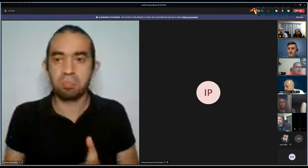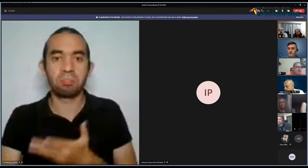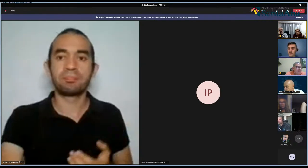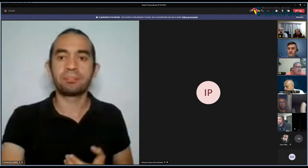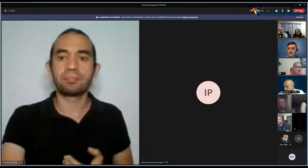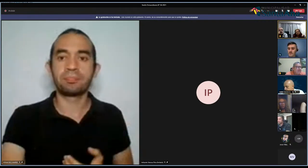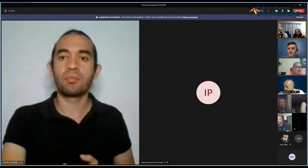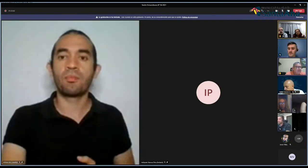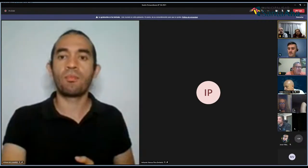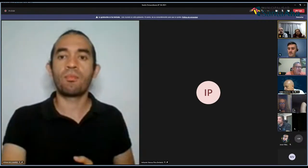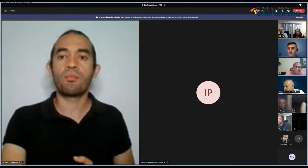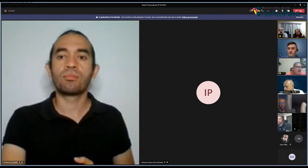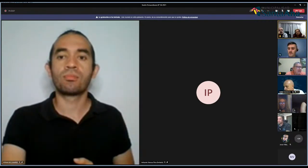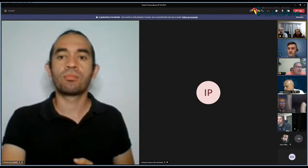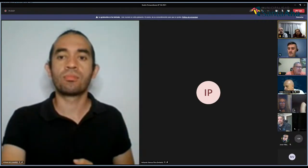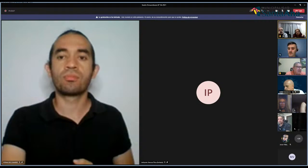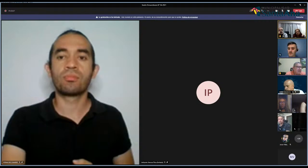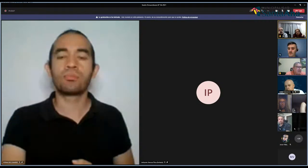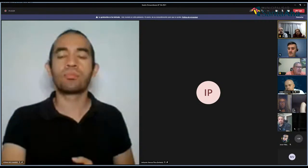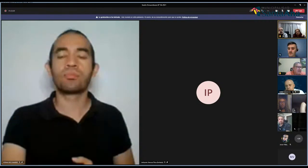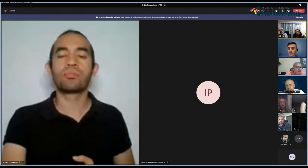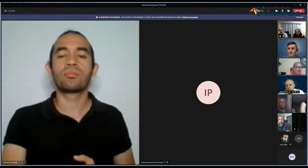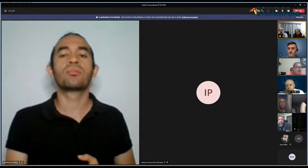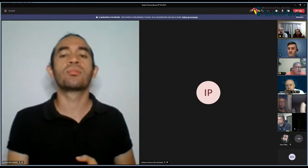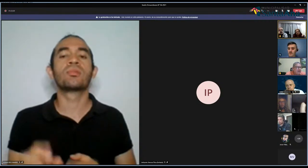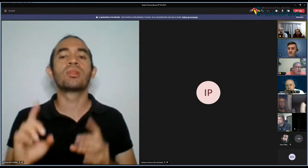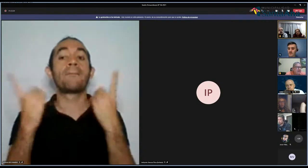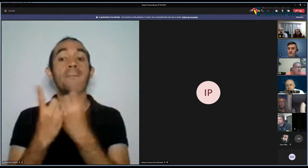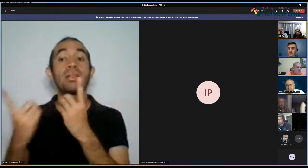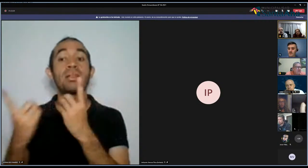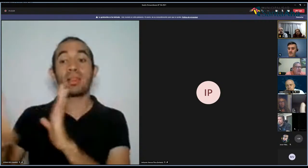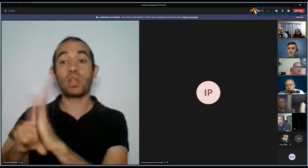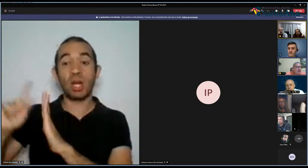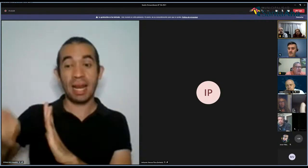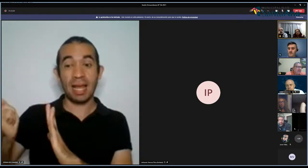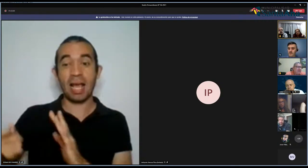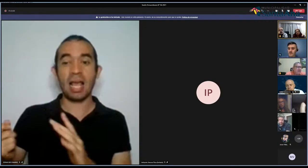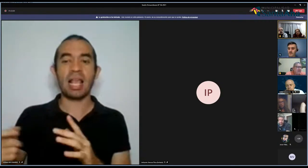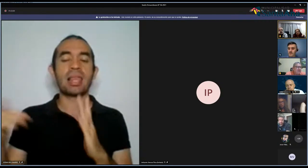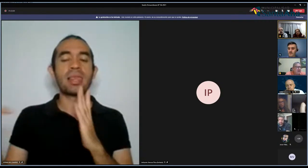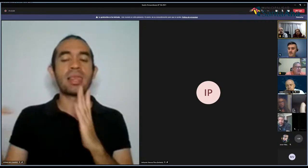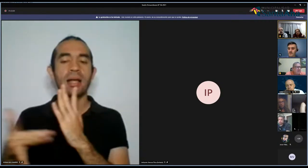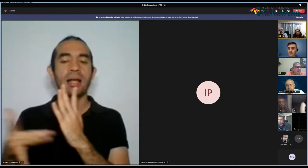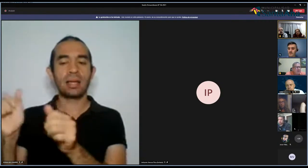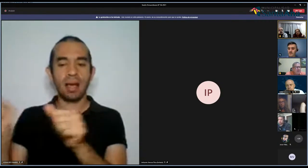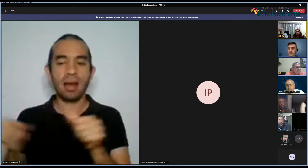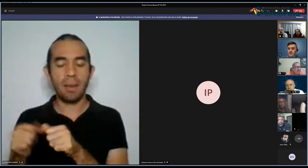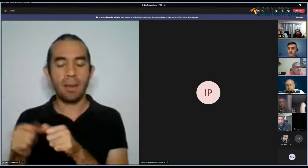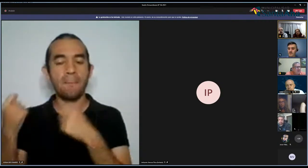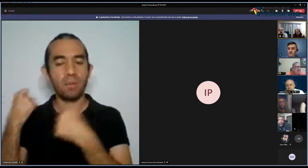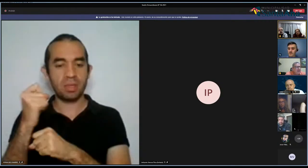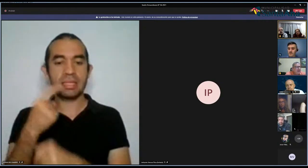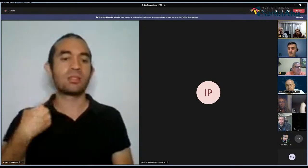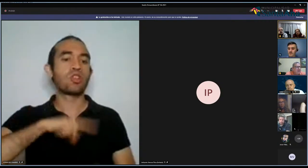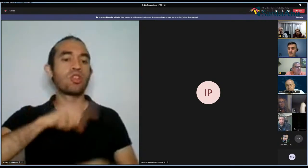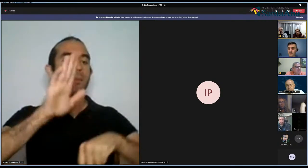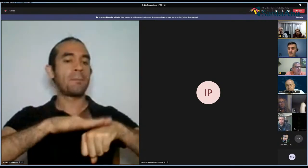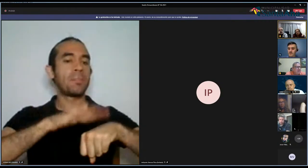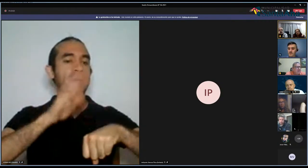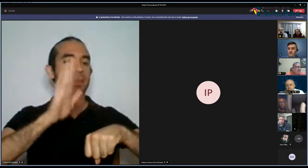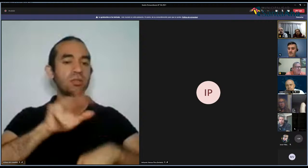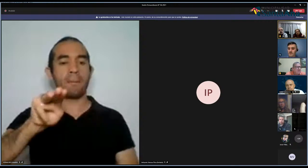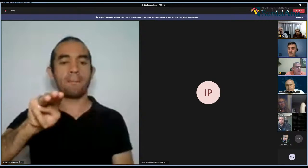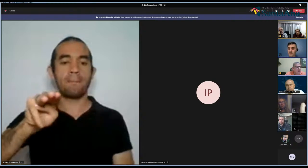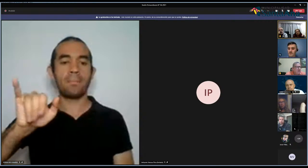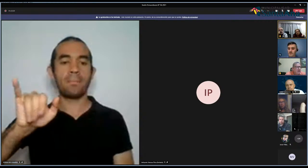del departamento legal y de la parte técnica de la municipalidad dicen que tenemos que sacar un permiso del minae para poder hacer